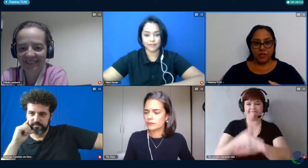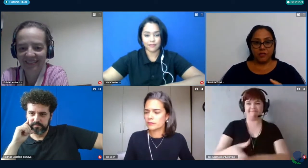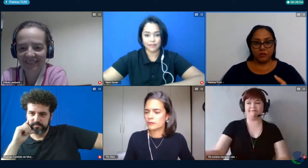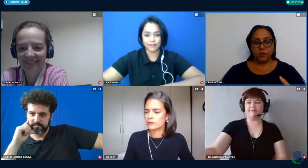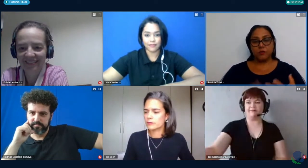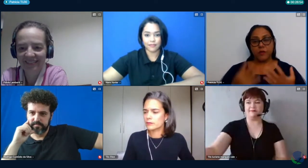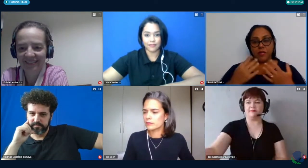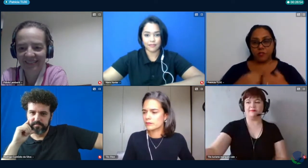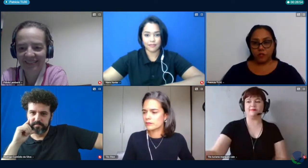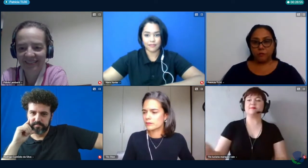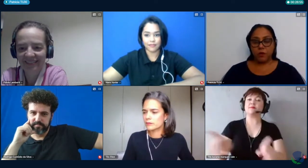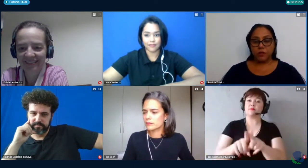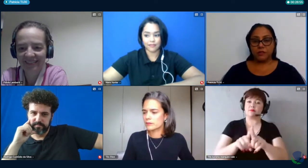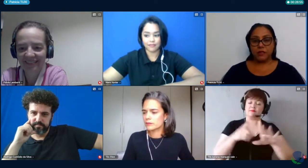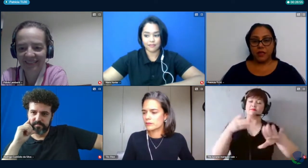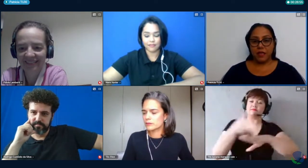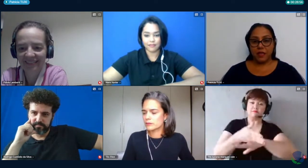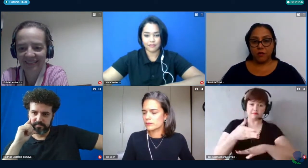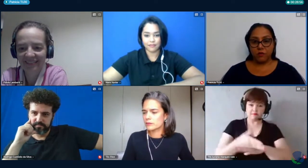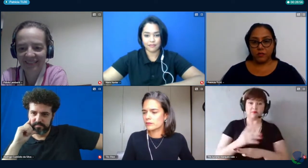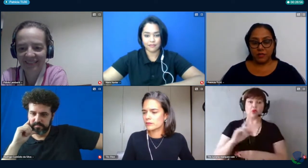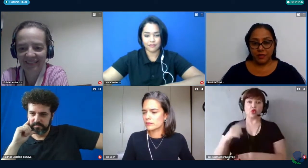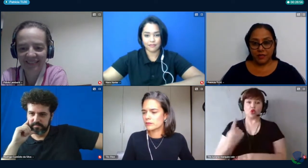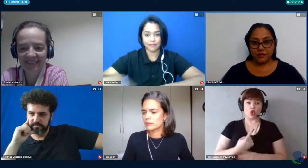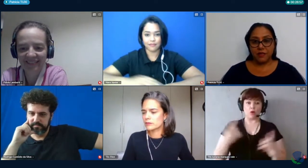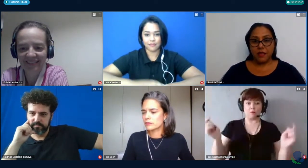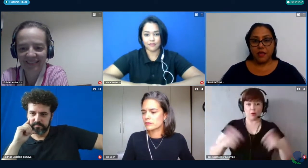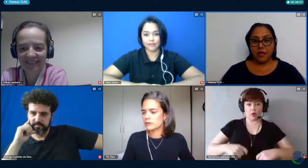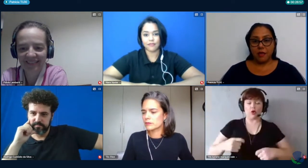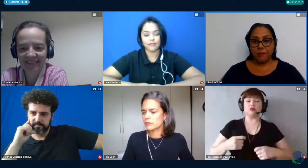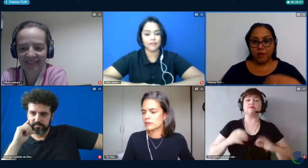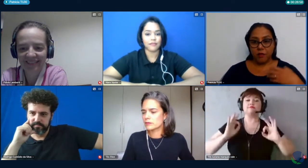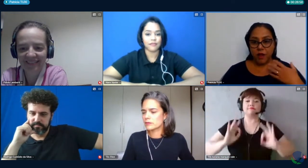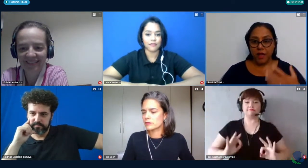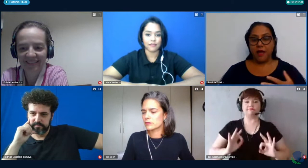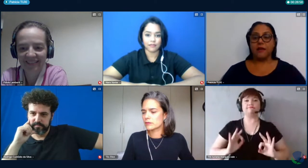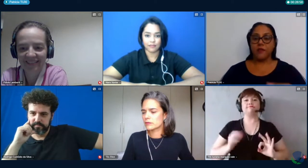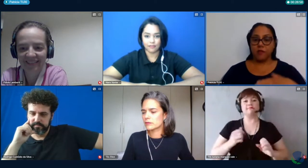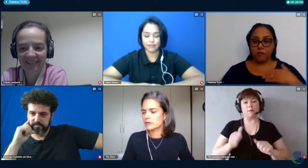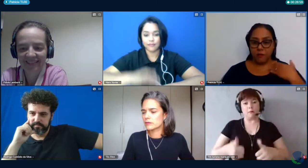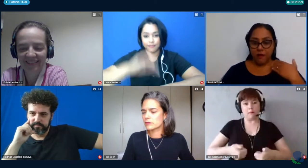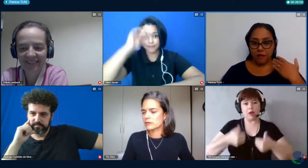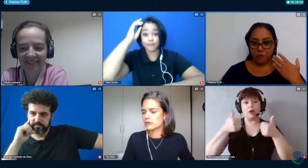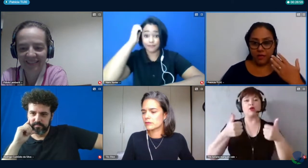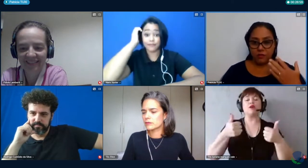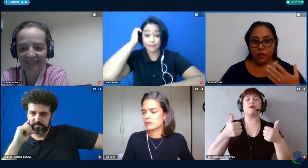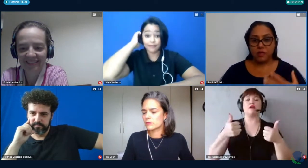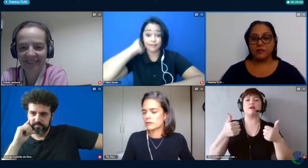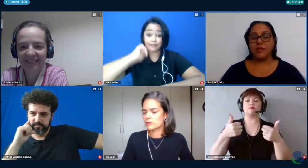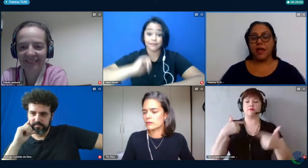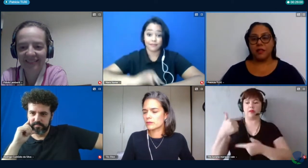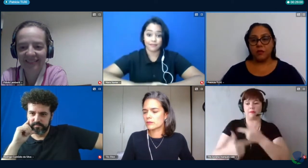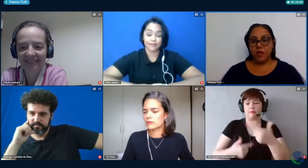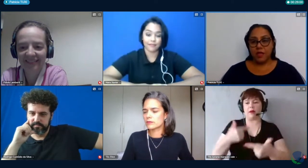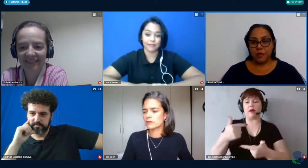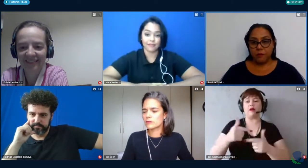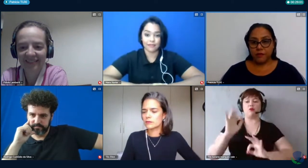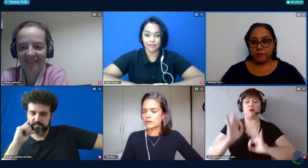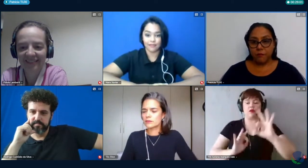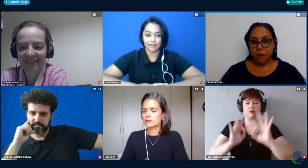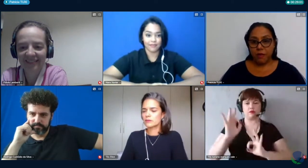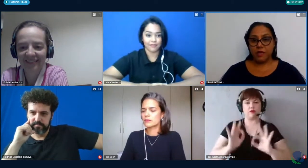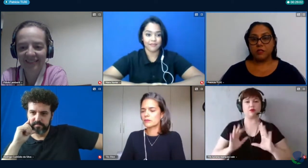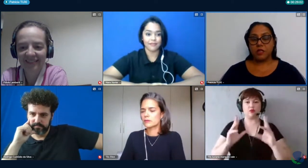as considerações para que a gente possa, com certeza, melhorar, ter um trabalho mais organizado